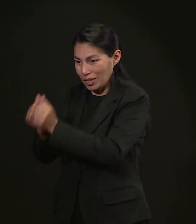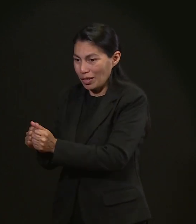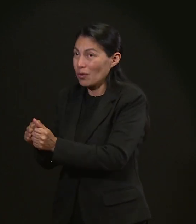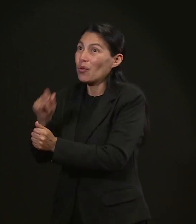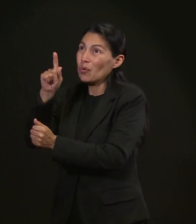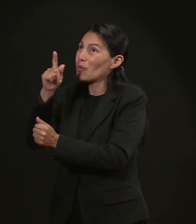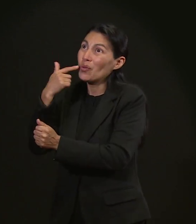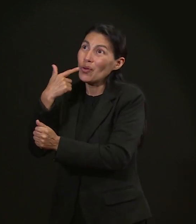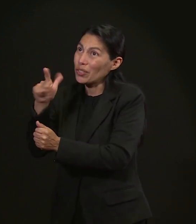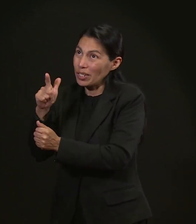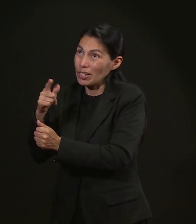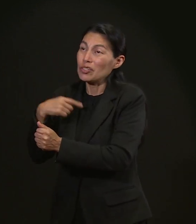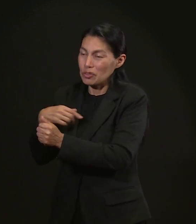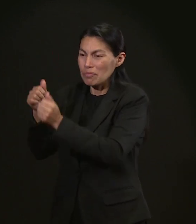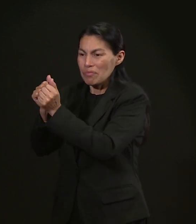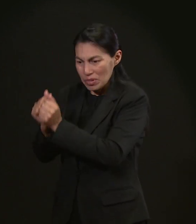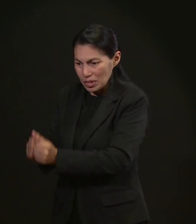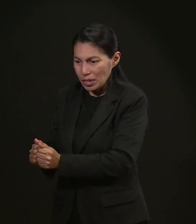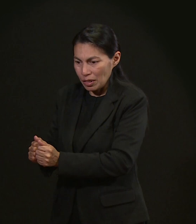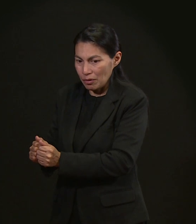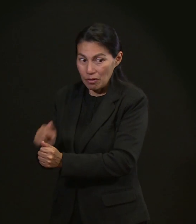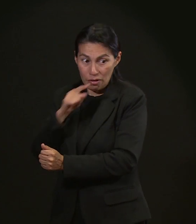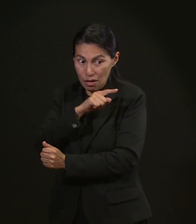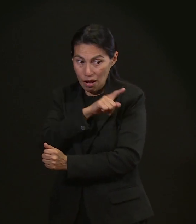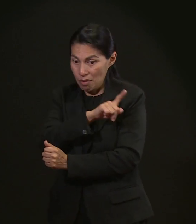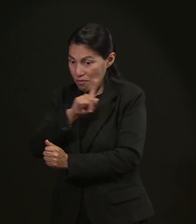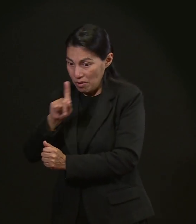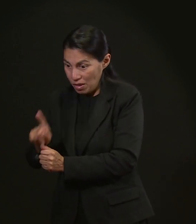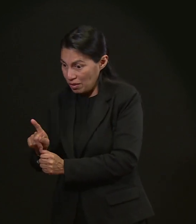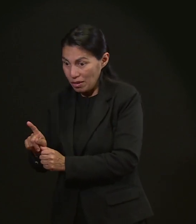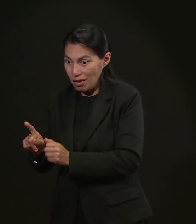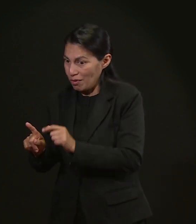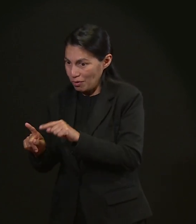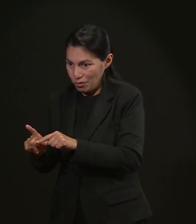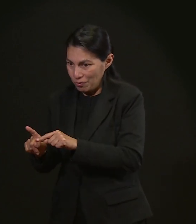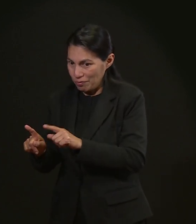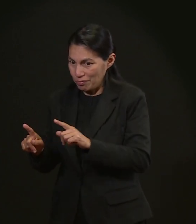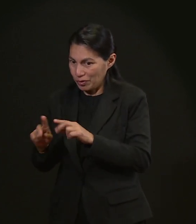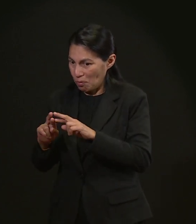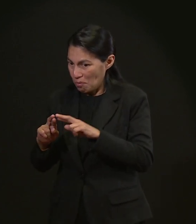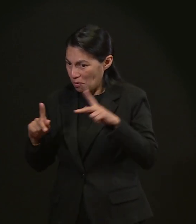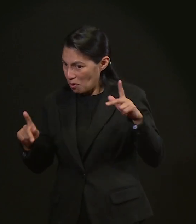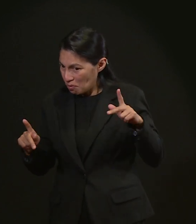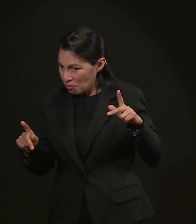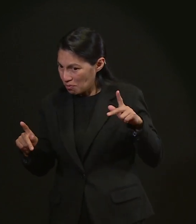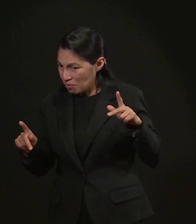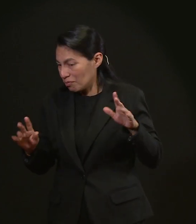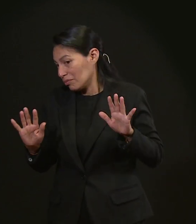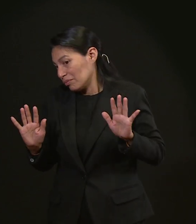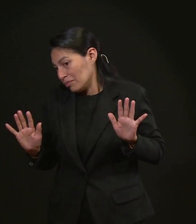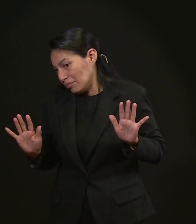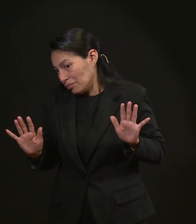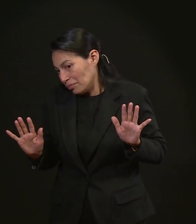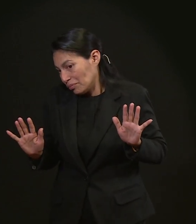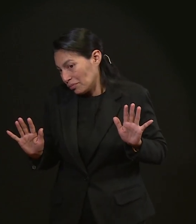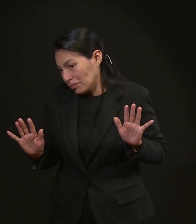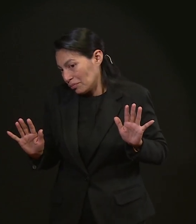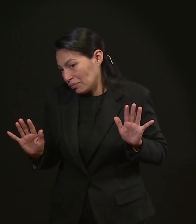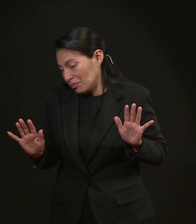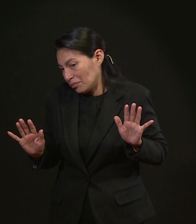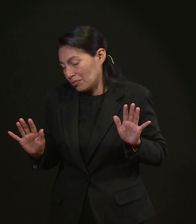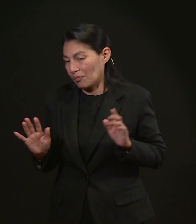y no pues no voy aquí me quedo y si él no viene y no hay nada entre nosotros